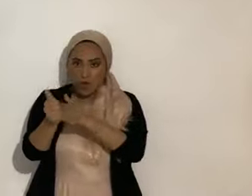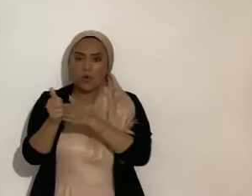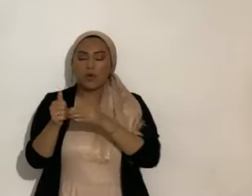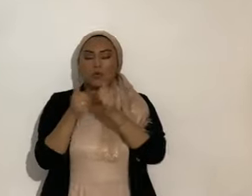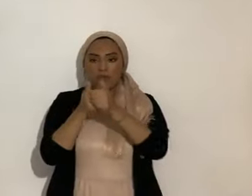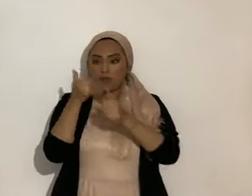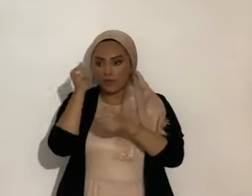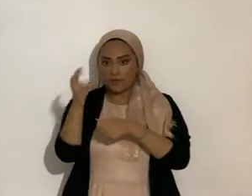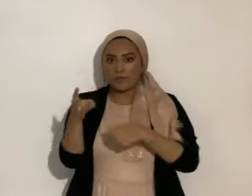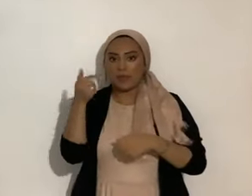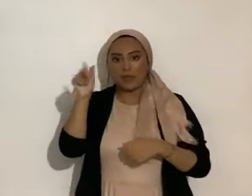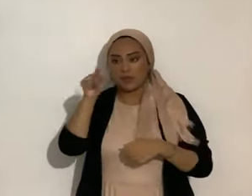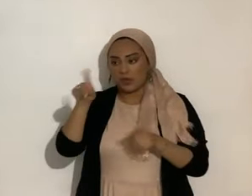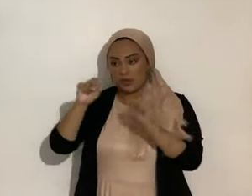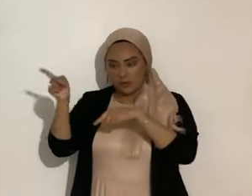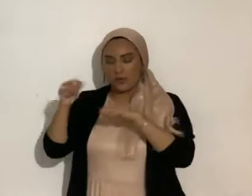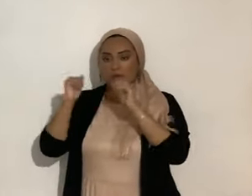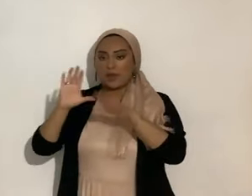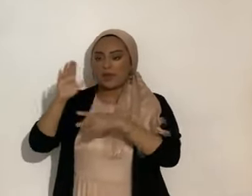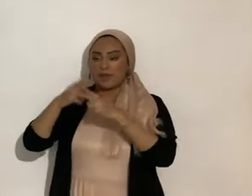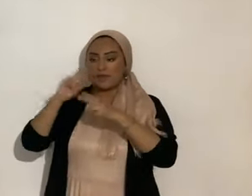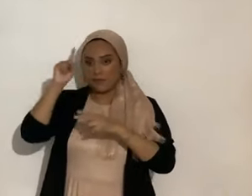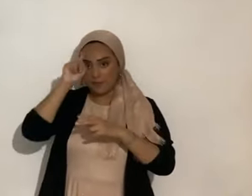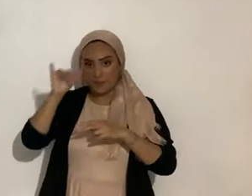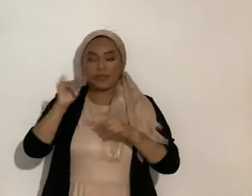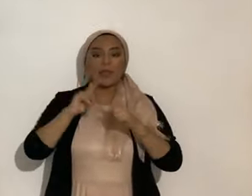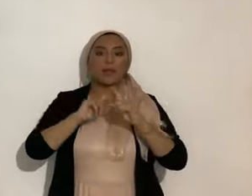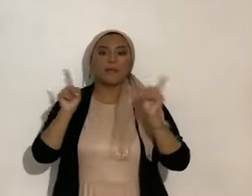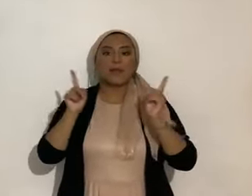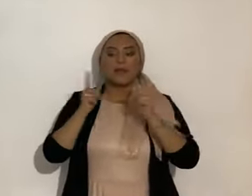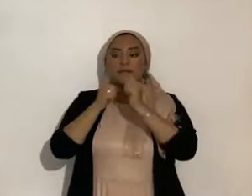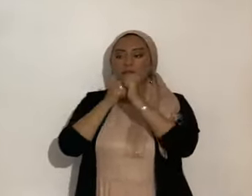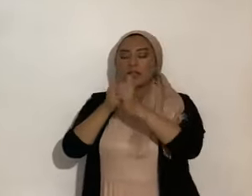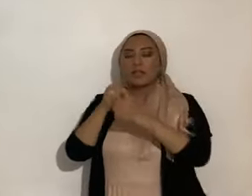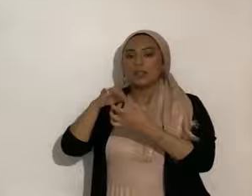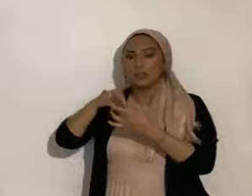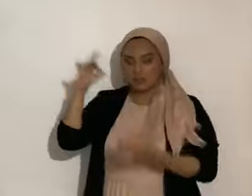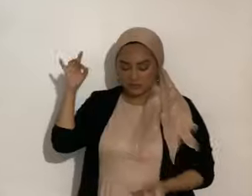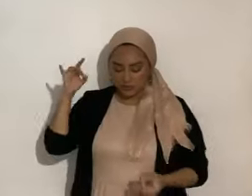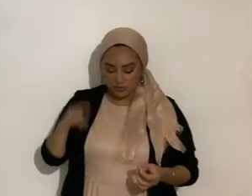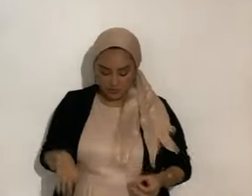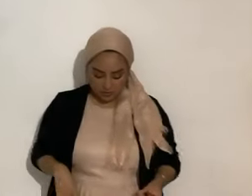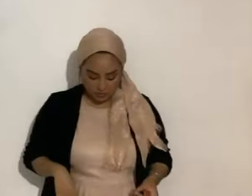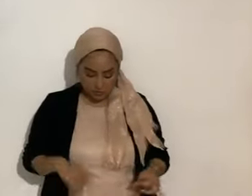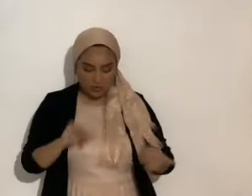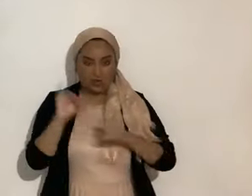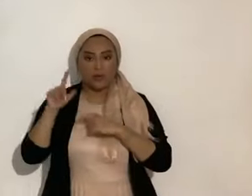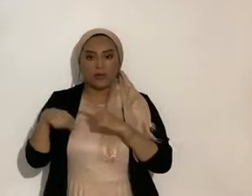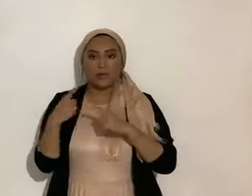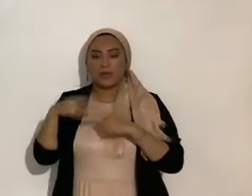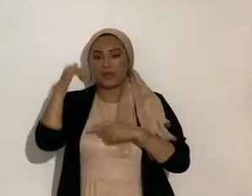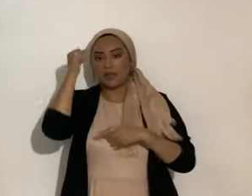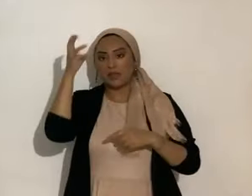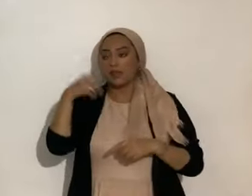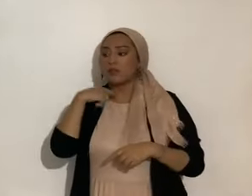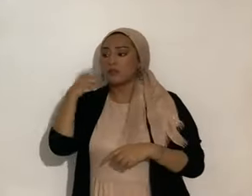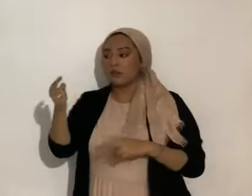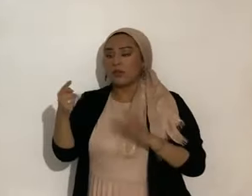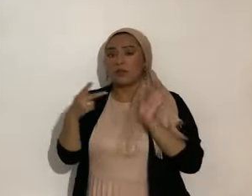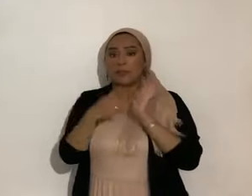Yahshua. Bendito es su nombre por siempre. No, sino tanto seguirlo en lo espiritual. ¿Sí? Como cuando Yahshua le dijo a Kefas,